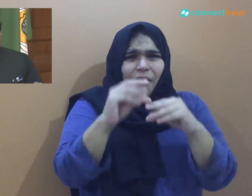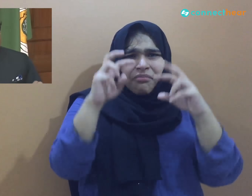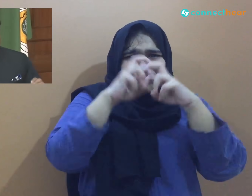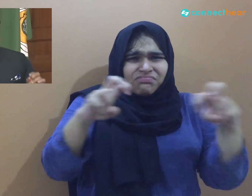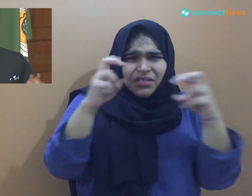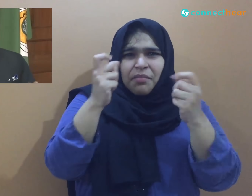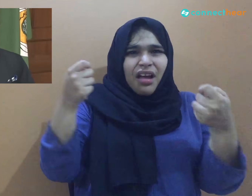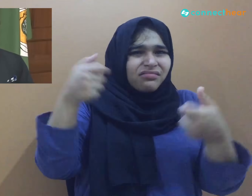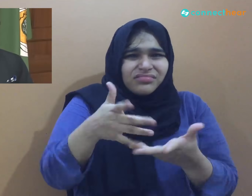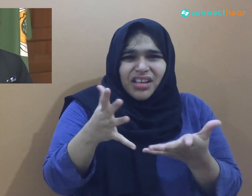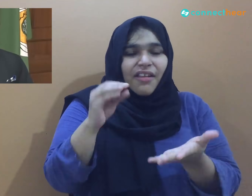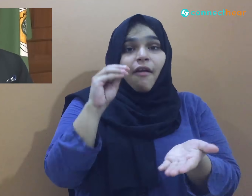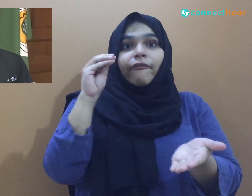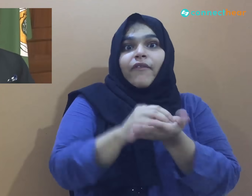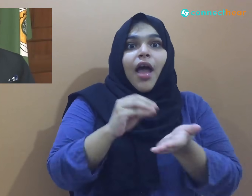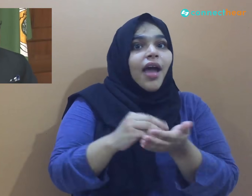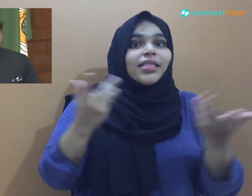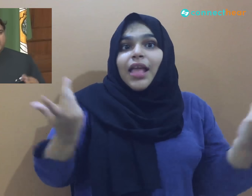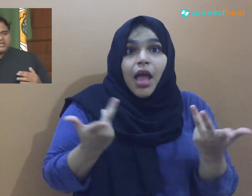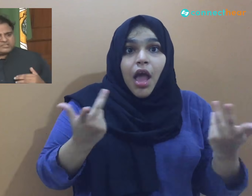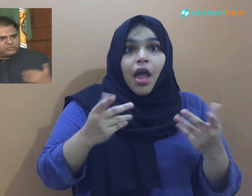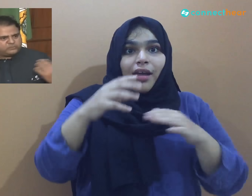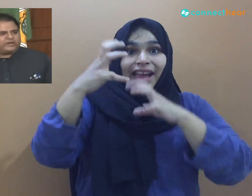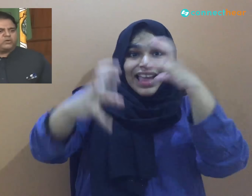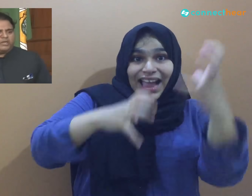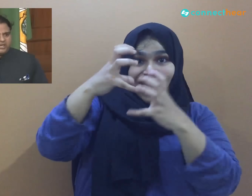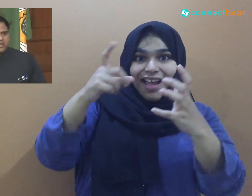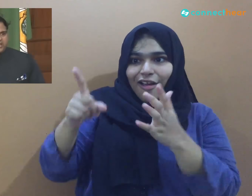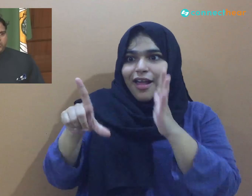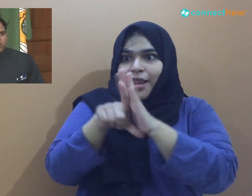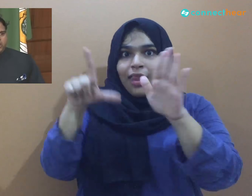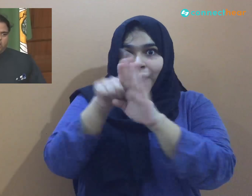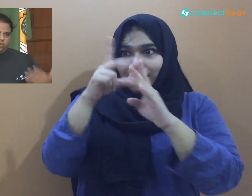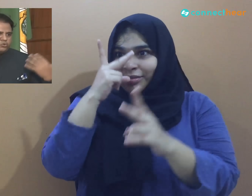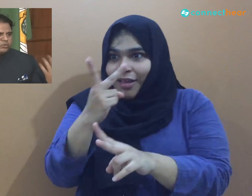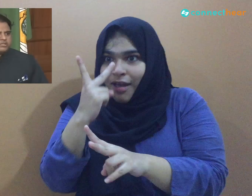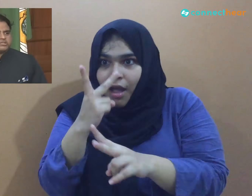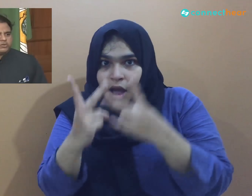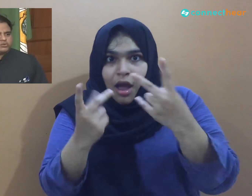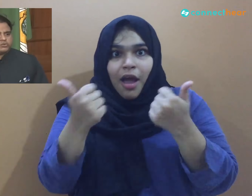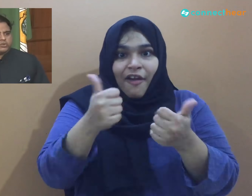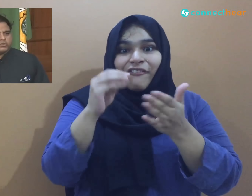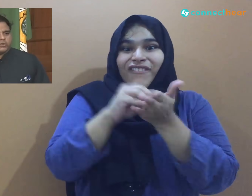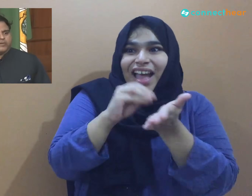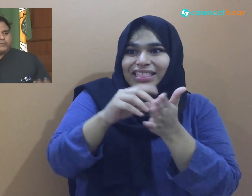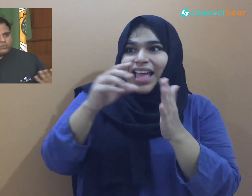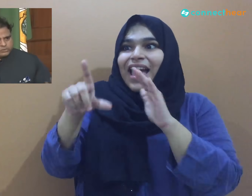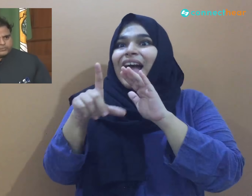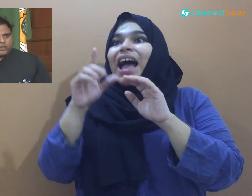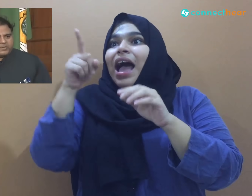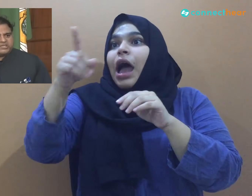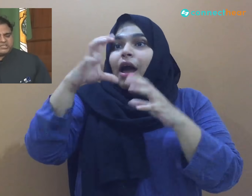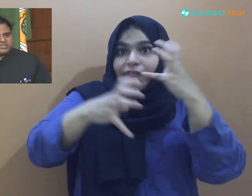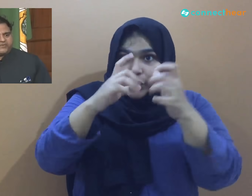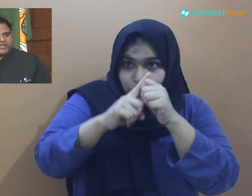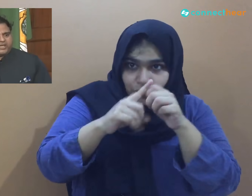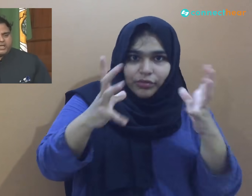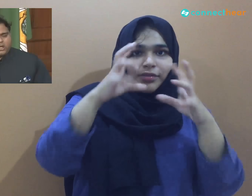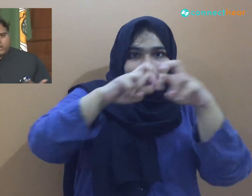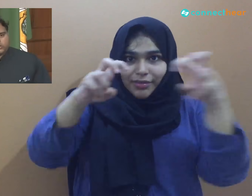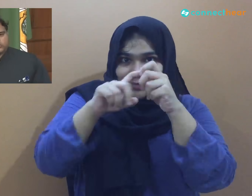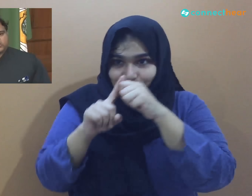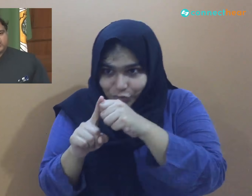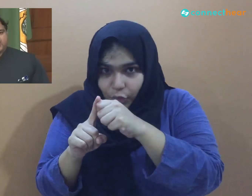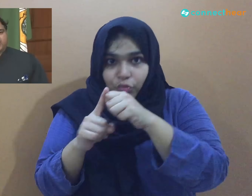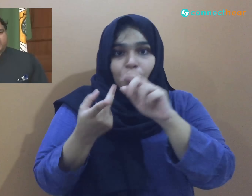ہے اس میں 2 فائدے ہوں گے. ایک تو یہ ہوگا کہ انڈسٹری اس فنڈ کو لیڈ کر رہی ہوگی, تو جو انڈسٹری کو ضرورت ہوگی وہ اس کے اوپر ریسرچ کروائے گی,